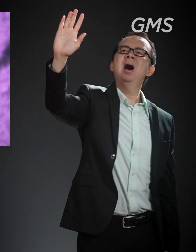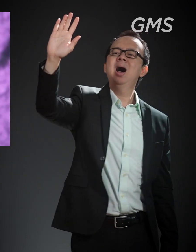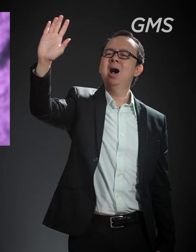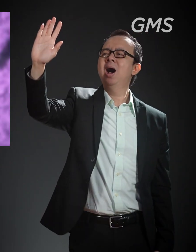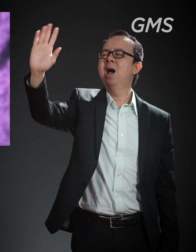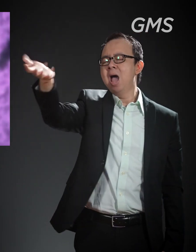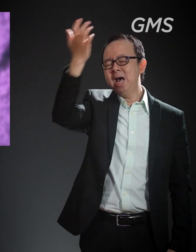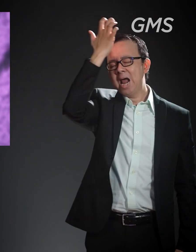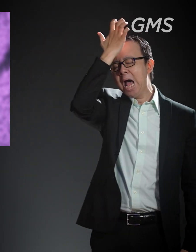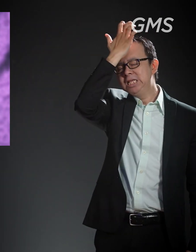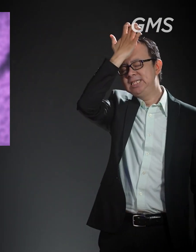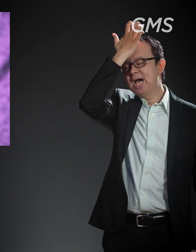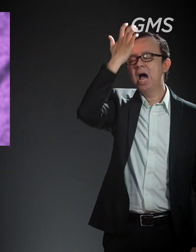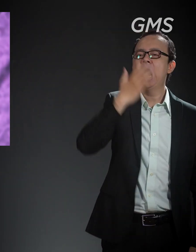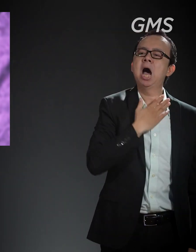Kaulah